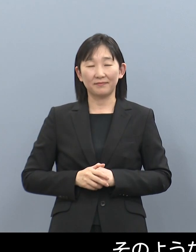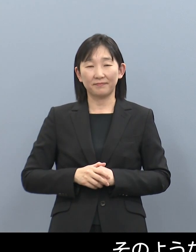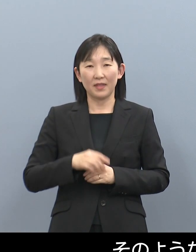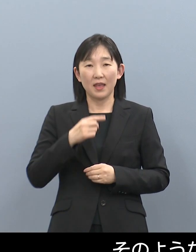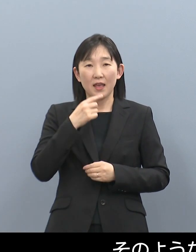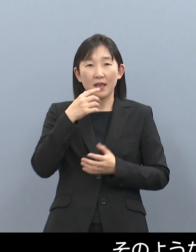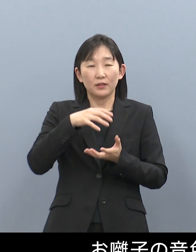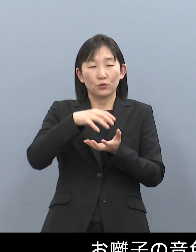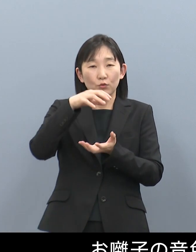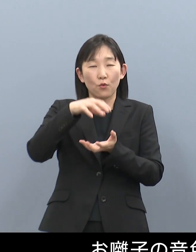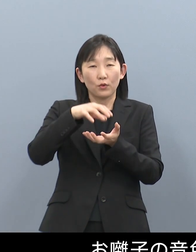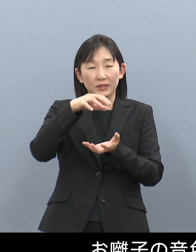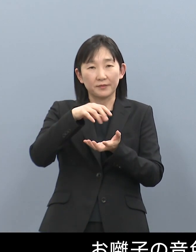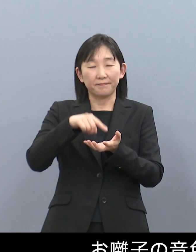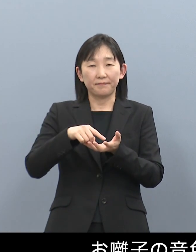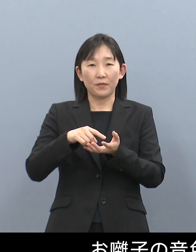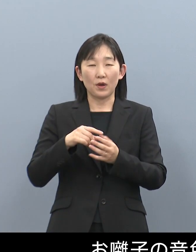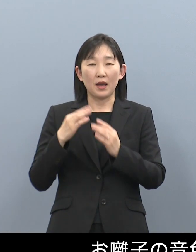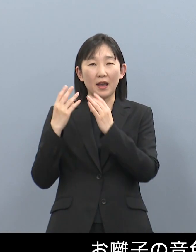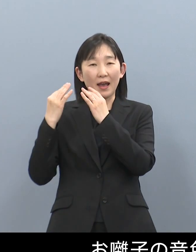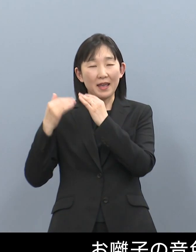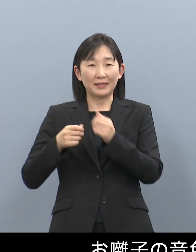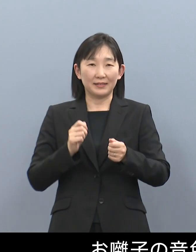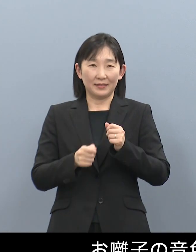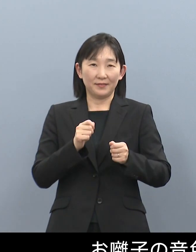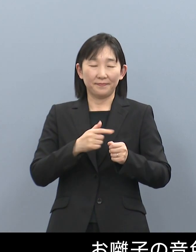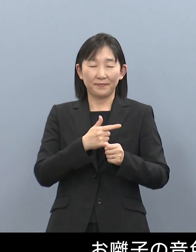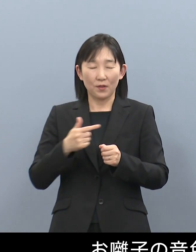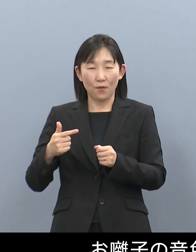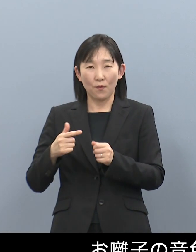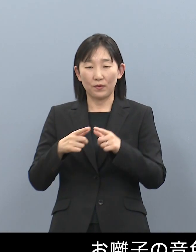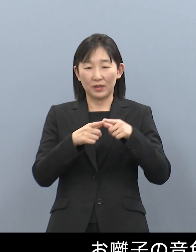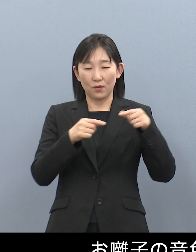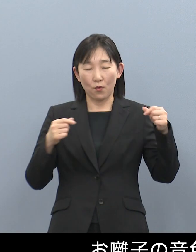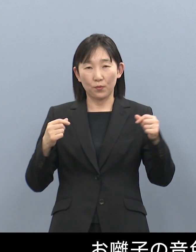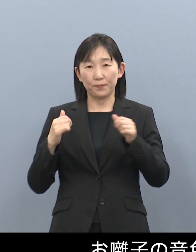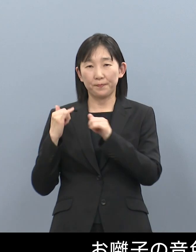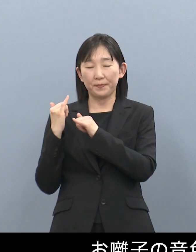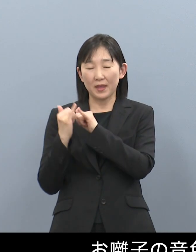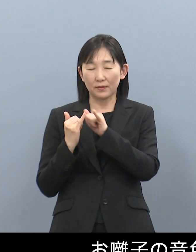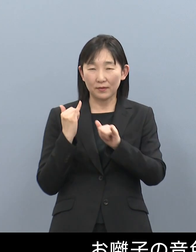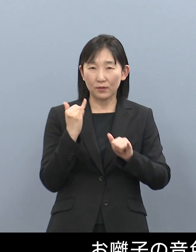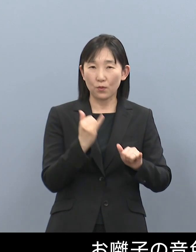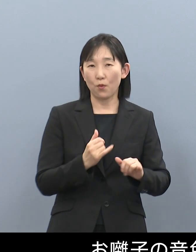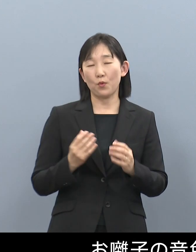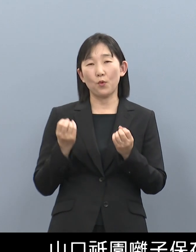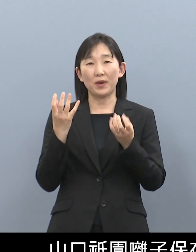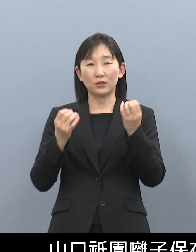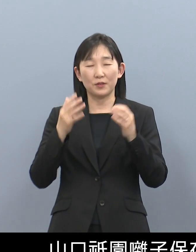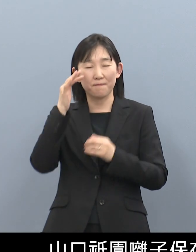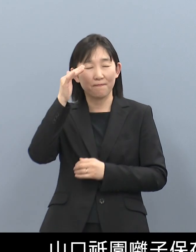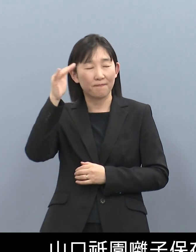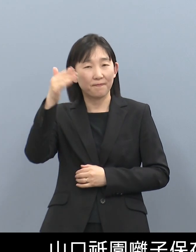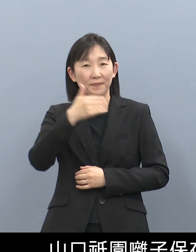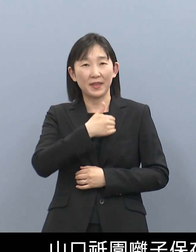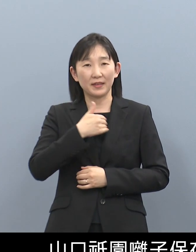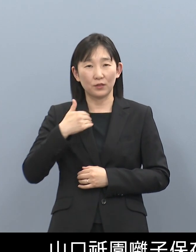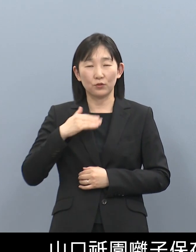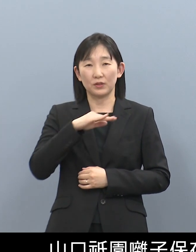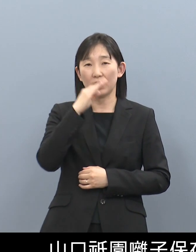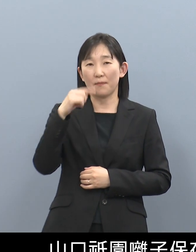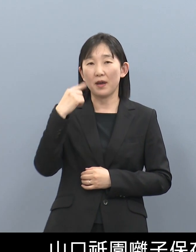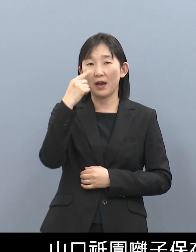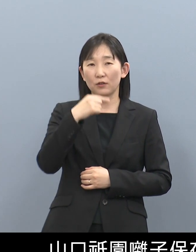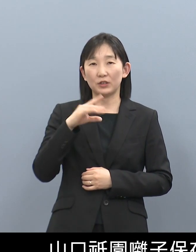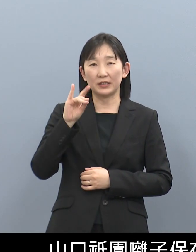り付けに加え、お囃子の音色が日本の伝統の祭りの情景を彷彿させる山口祇園